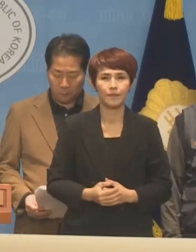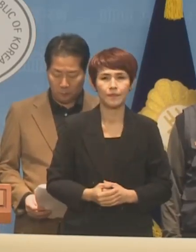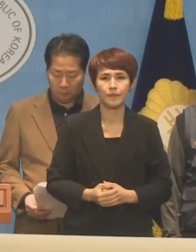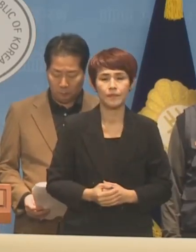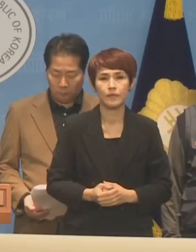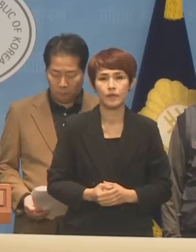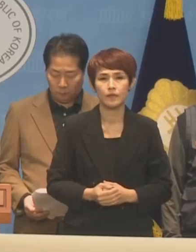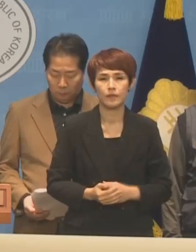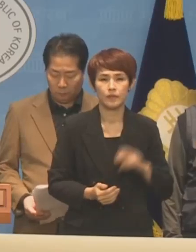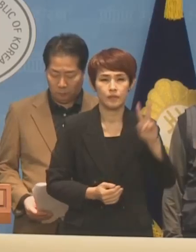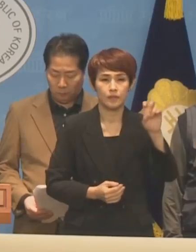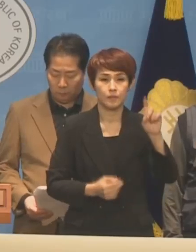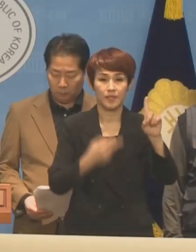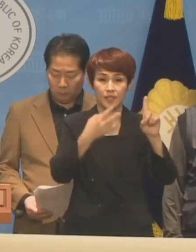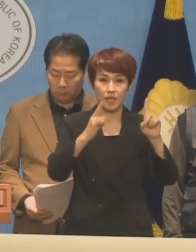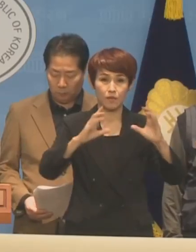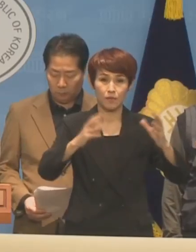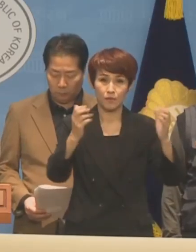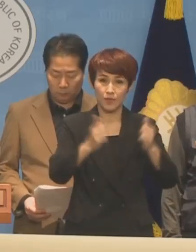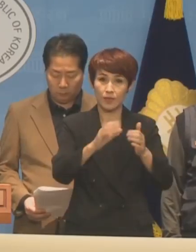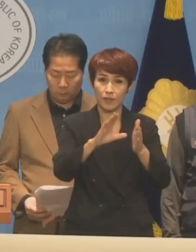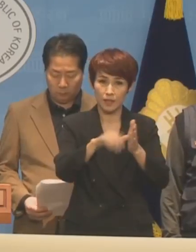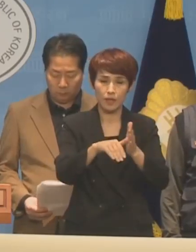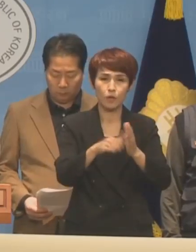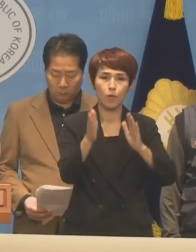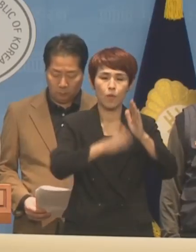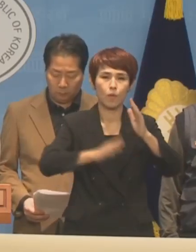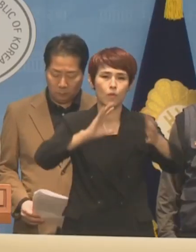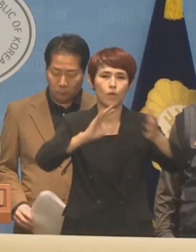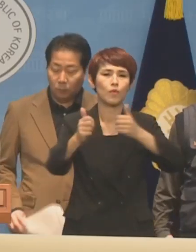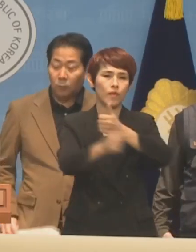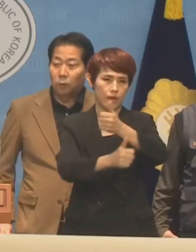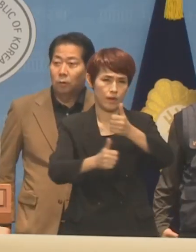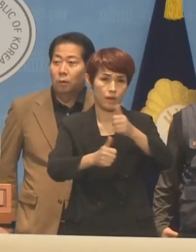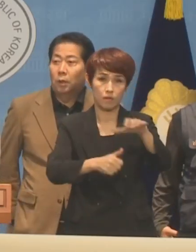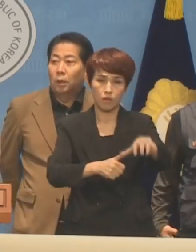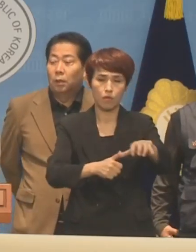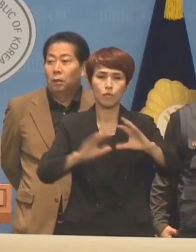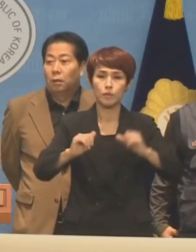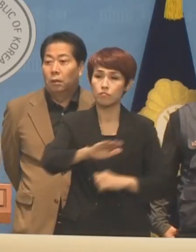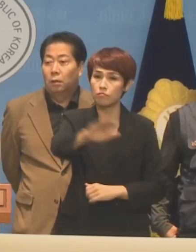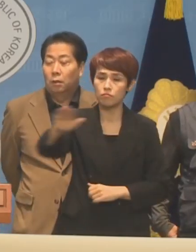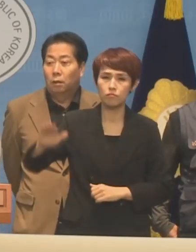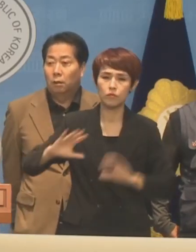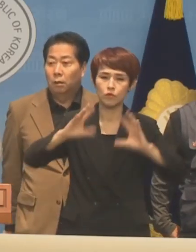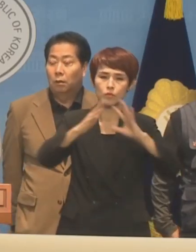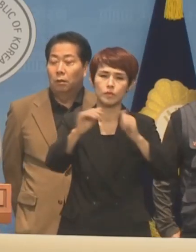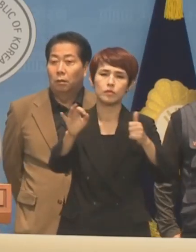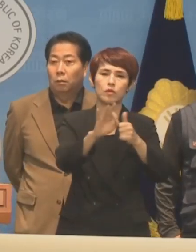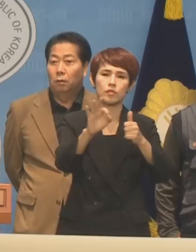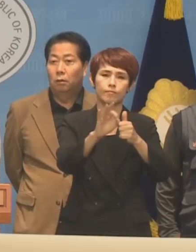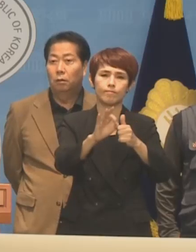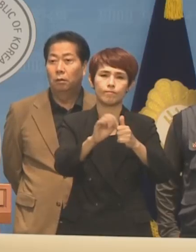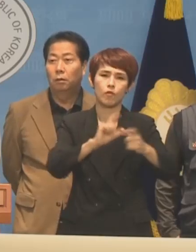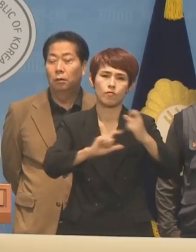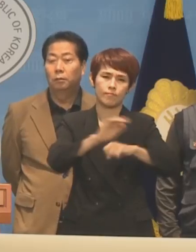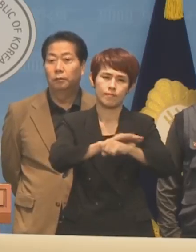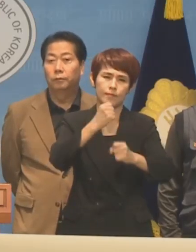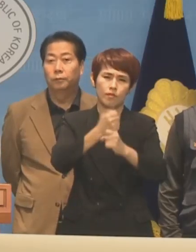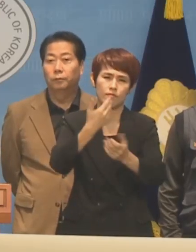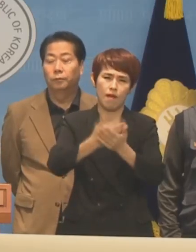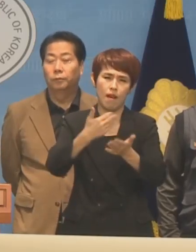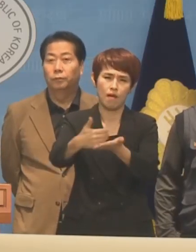지난 21대 때 공론화위원회에서 우리 국민들이 연금 강화를 위한 목소리를